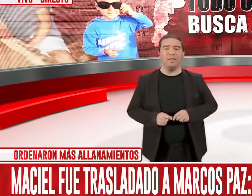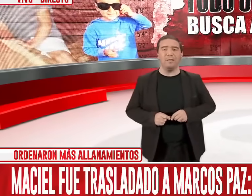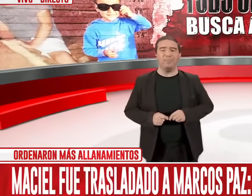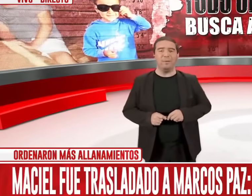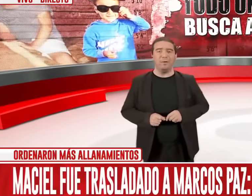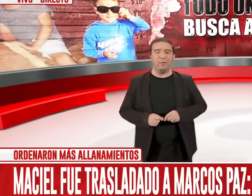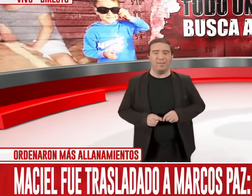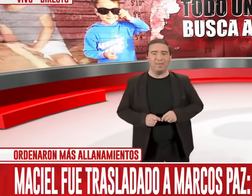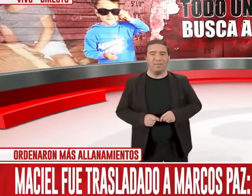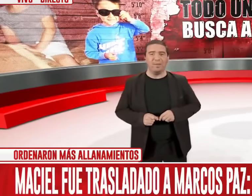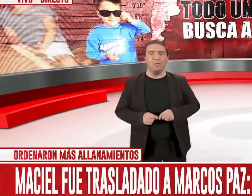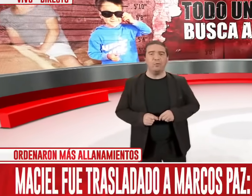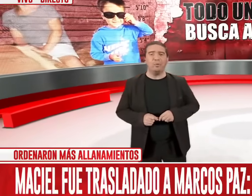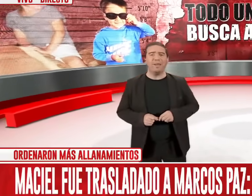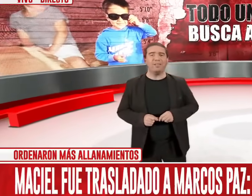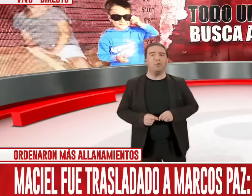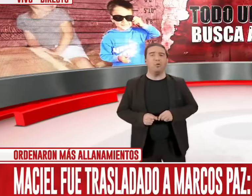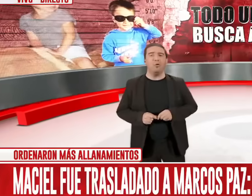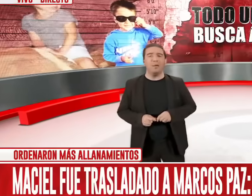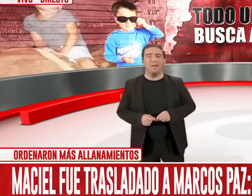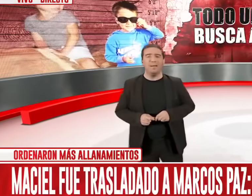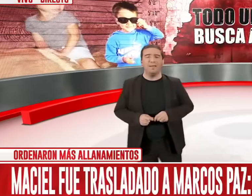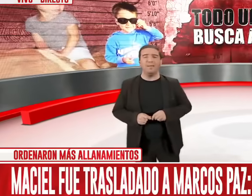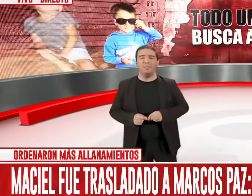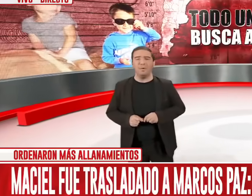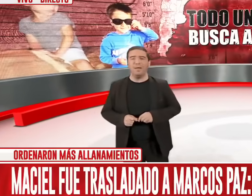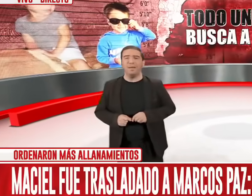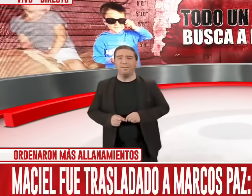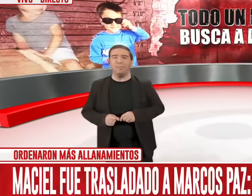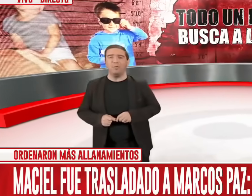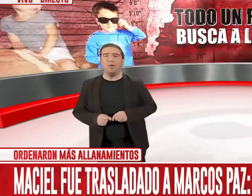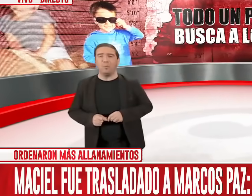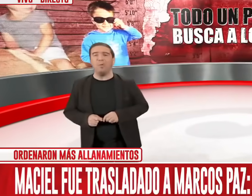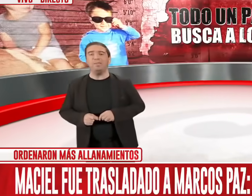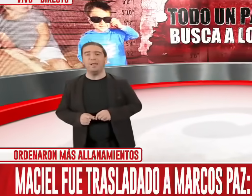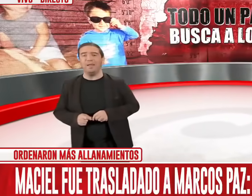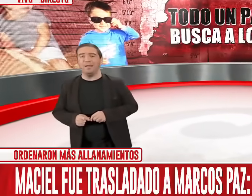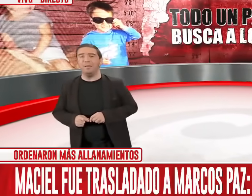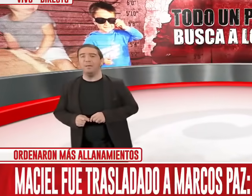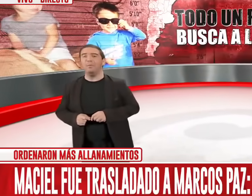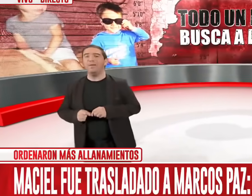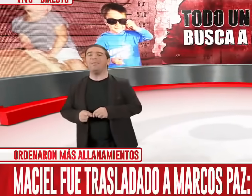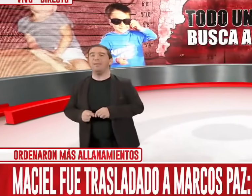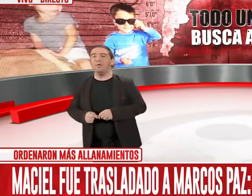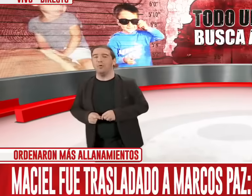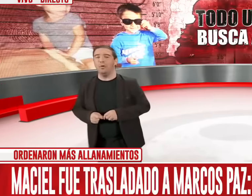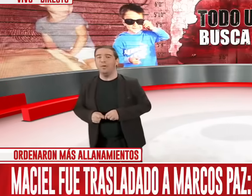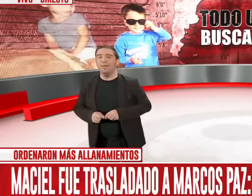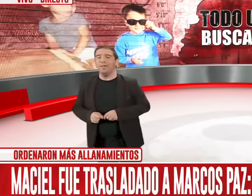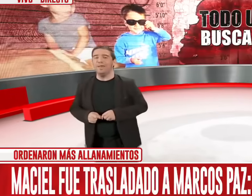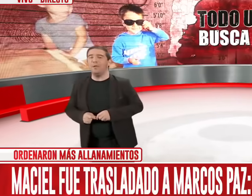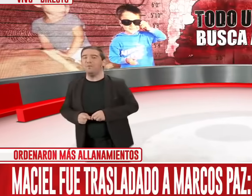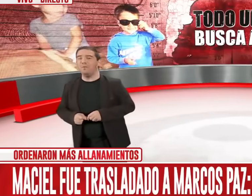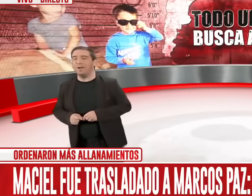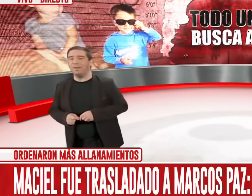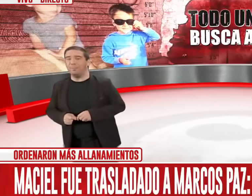Entonces, ese claro. Es el primero de los detalles. Segundo, ¿por qué se enojó Loan y se fue del monte como cuenta el nene? ¿Por qué se enojó?